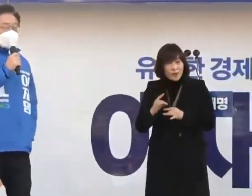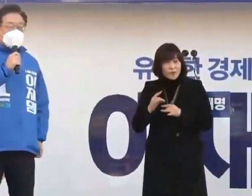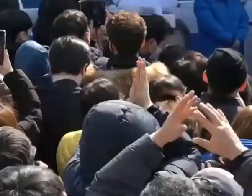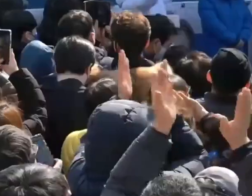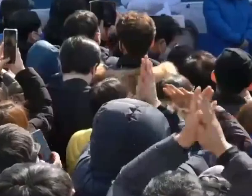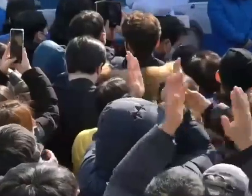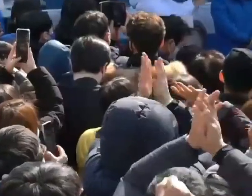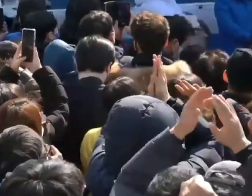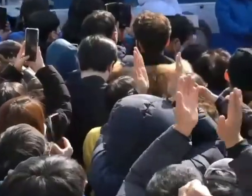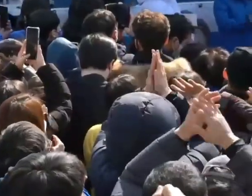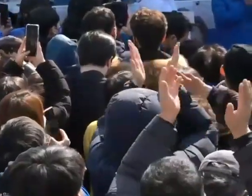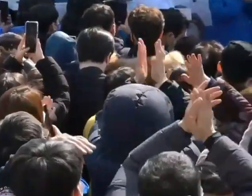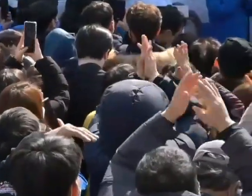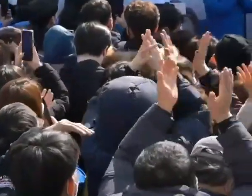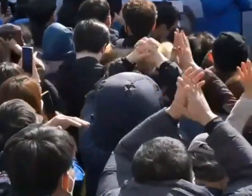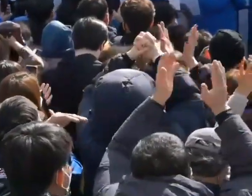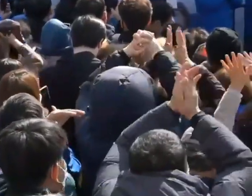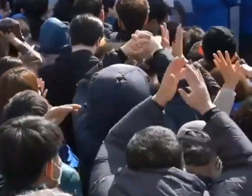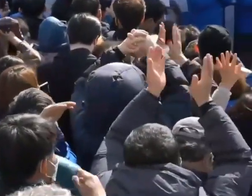여러분?